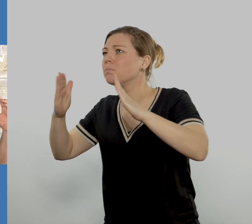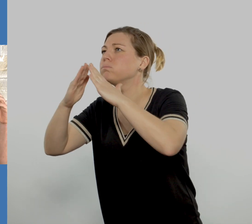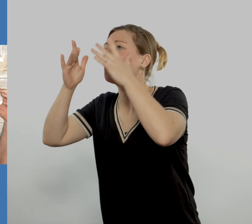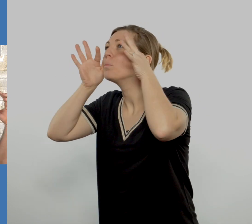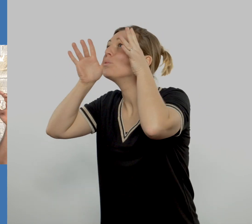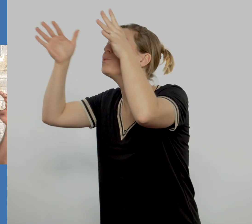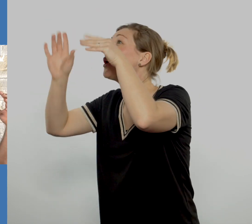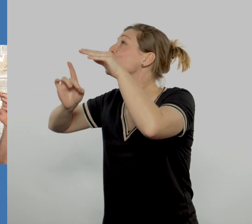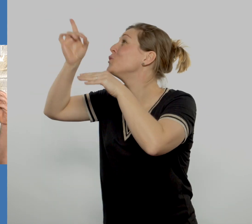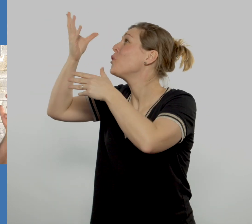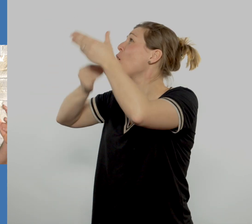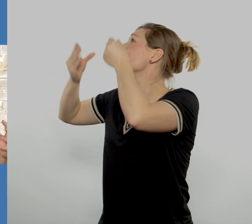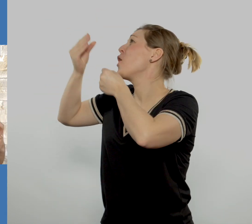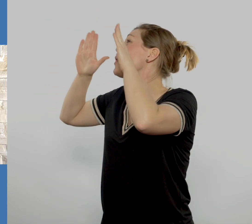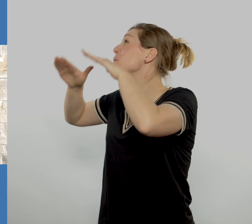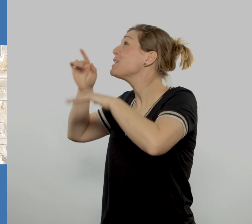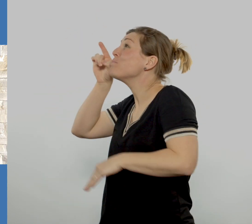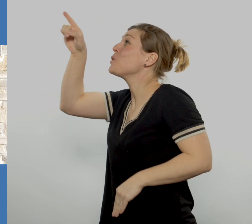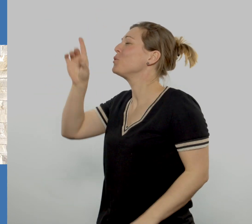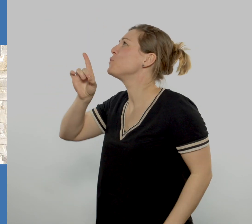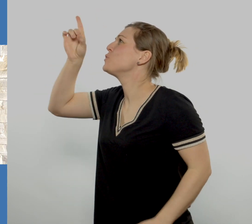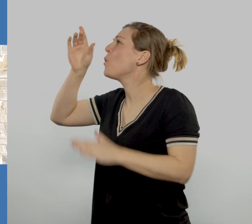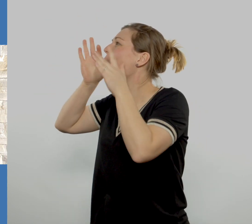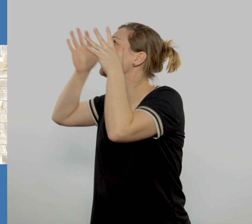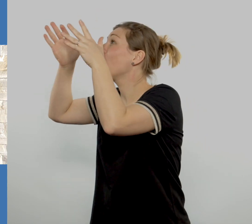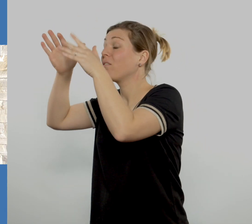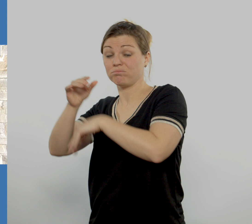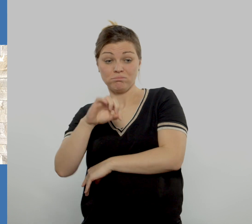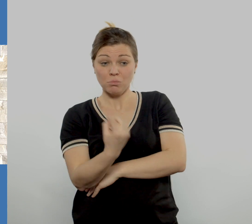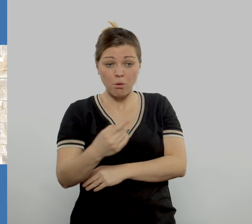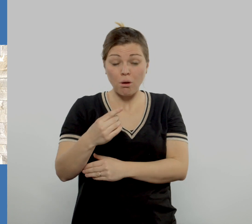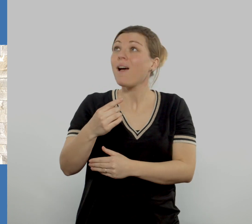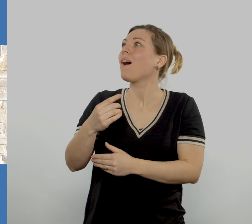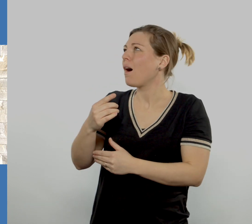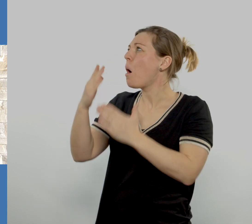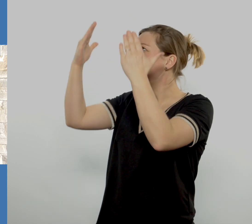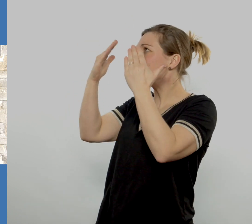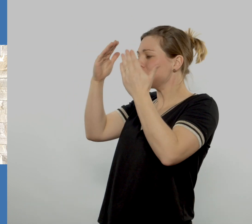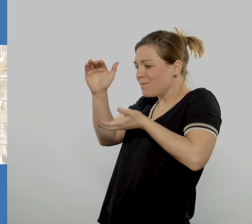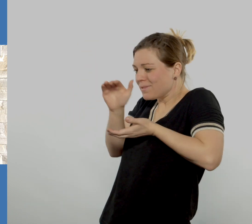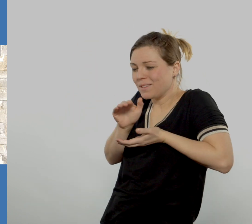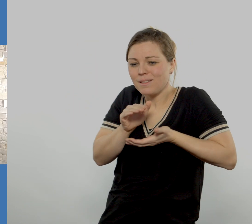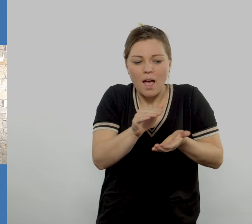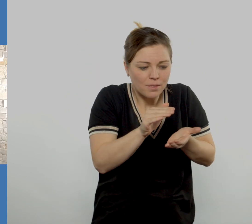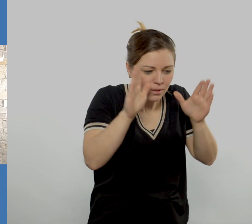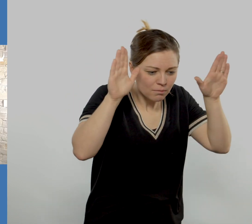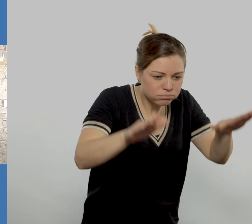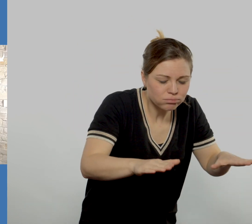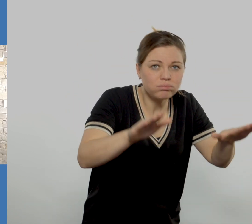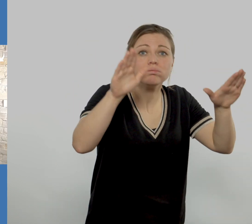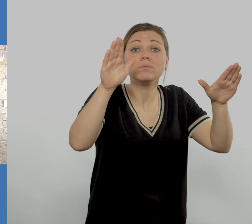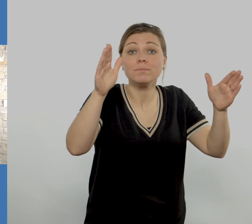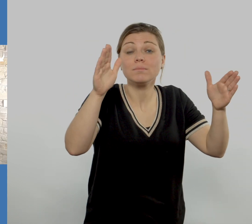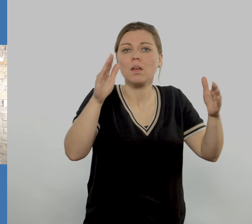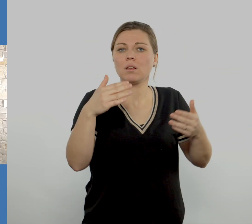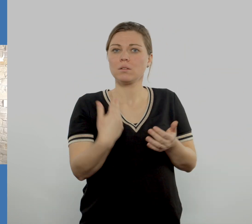le Dieu de la bénédiction, eux, ils ont pris la bénédiction de Dieu et ils se sont mis à adorer la bénédiction de Dieu. Le résultat,